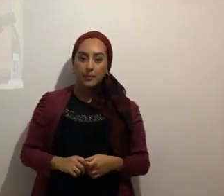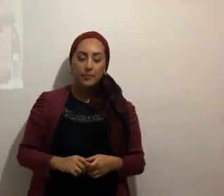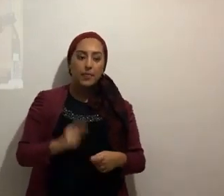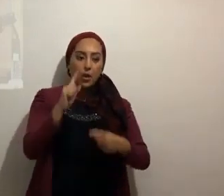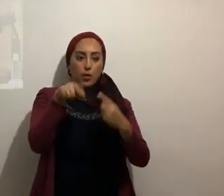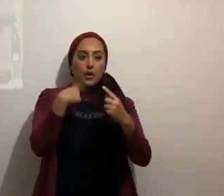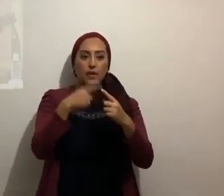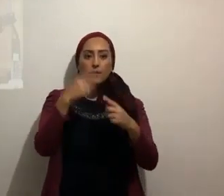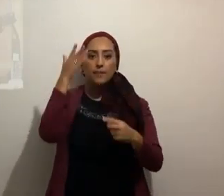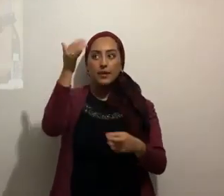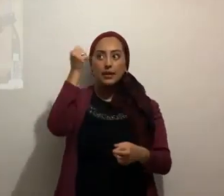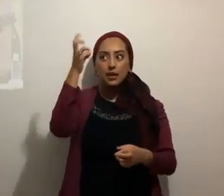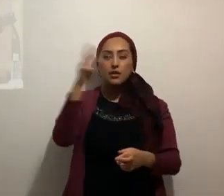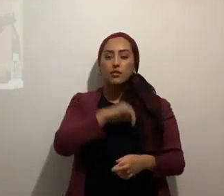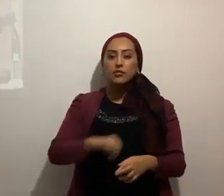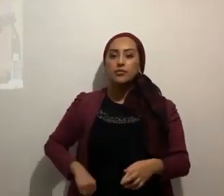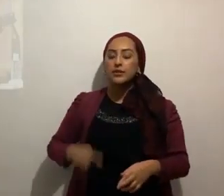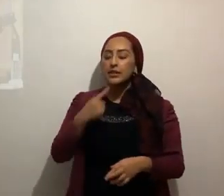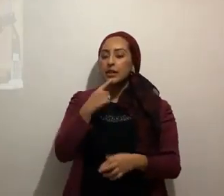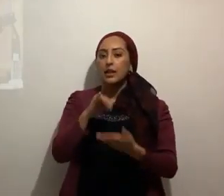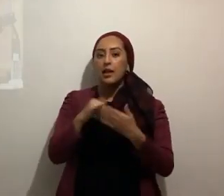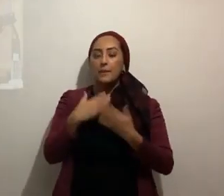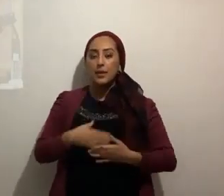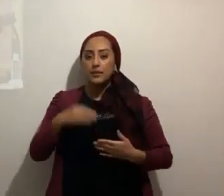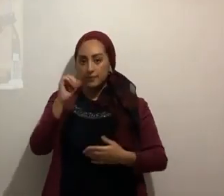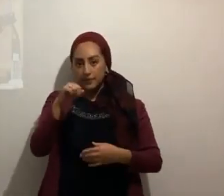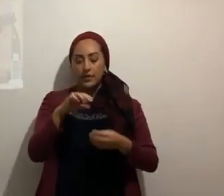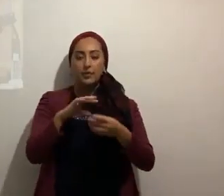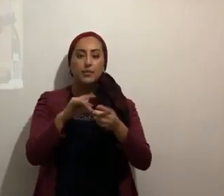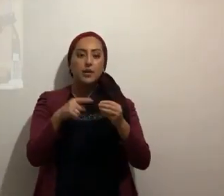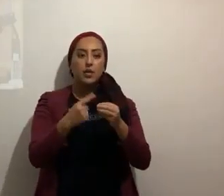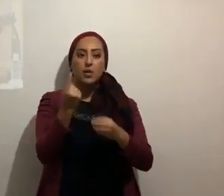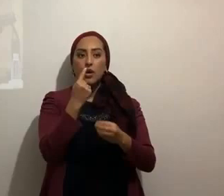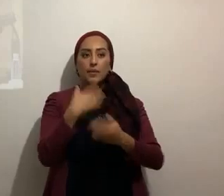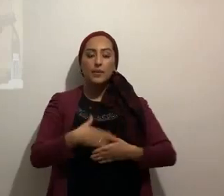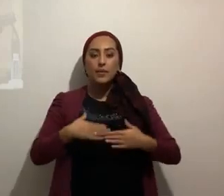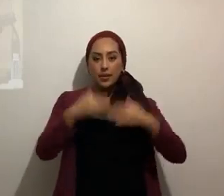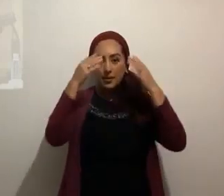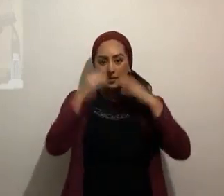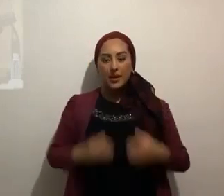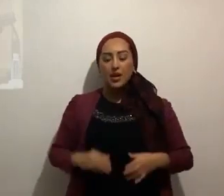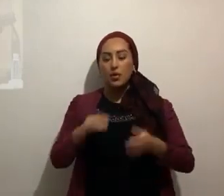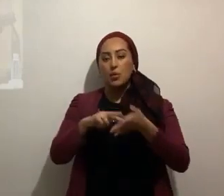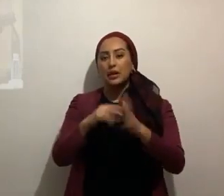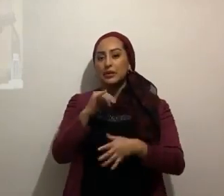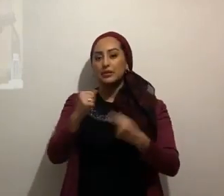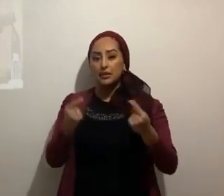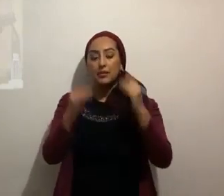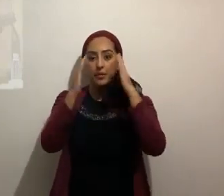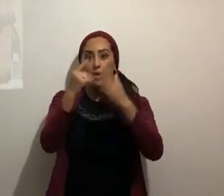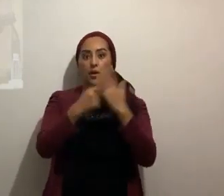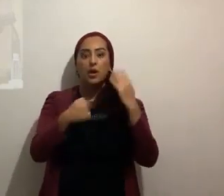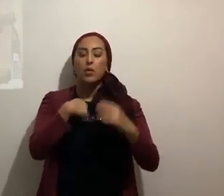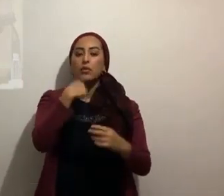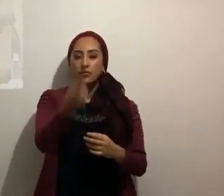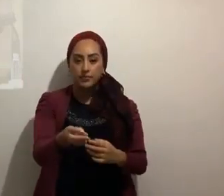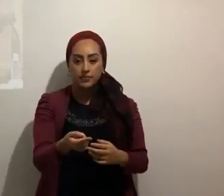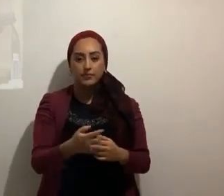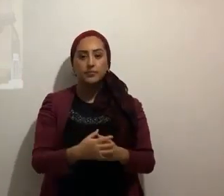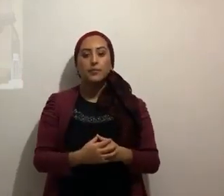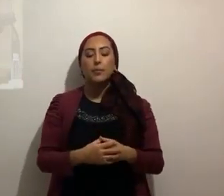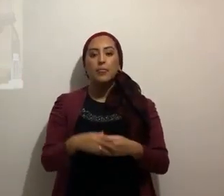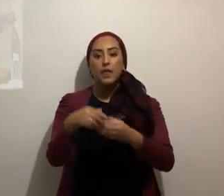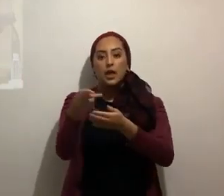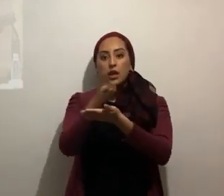cuando Yahshua HaMashiach dice los placeres, sí, se está refiriendo solamente a los placeres de la carne, o sea, lo que es pecado. Atención a lo que voy a decir.